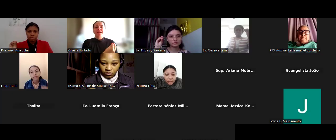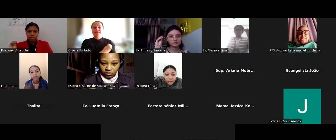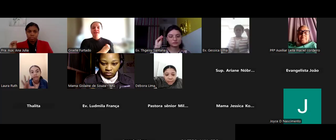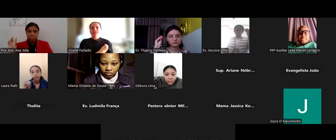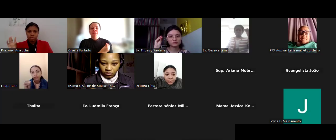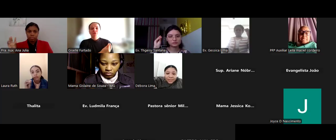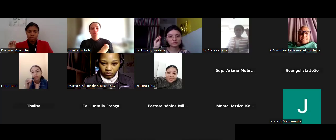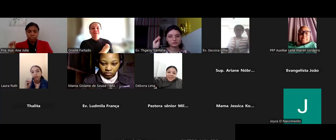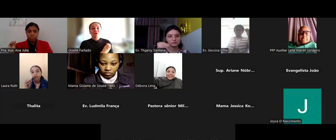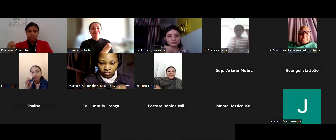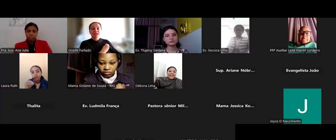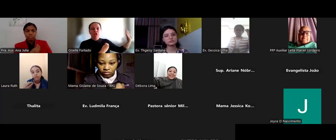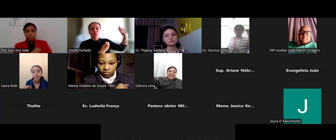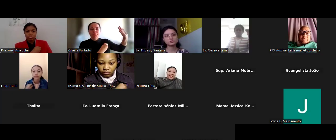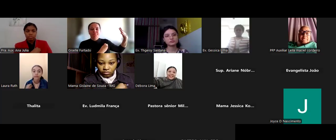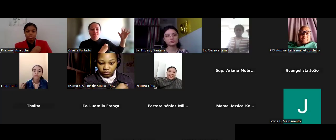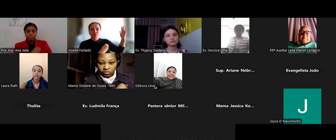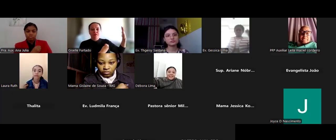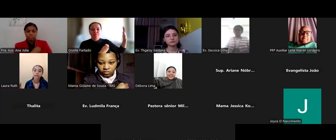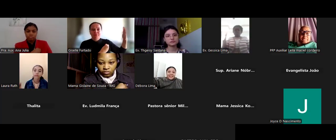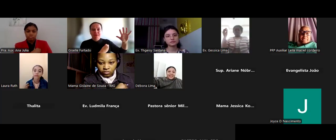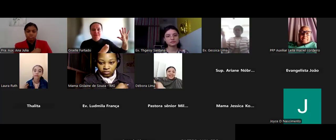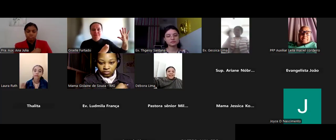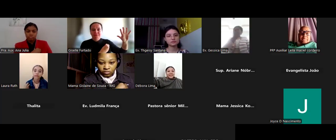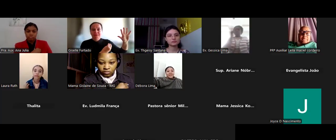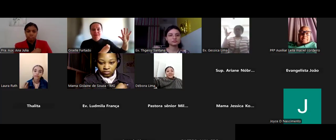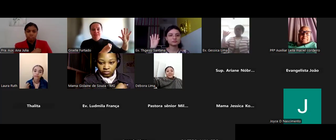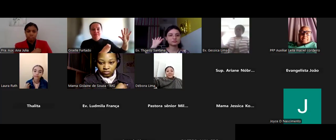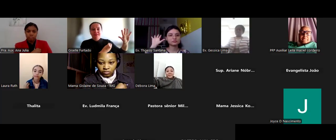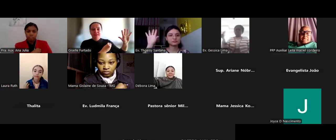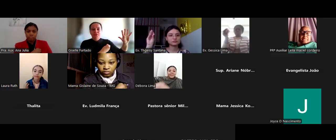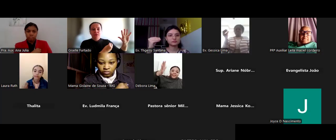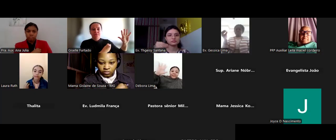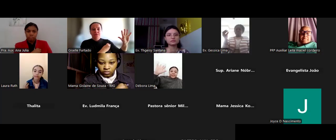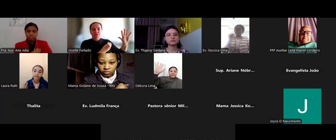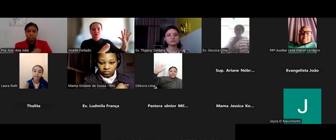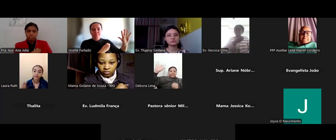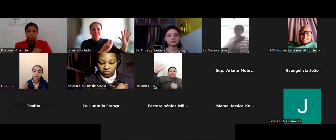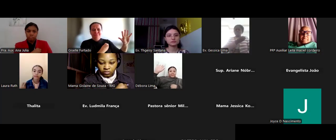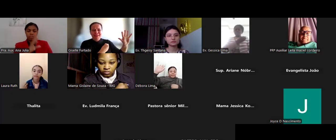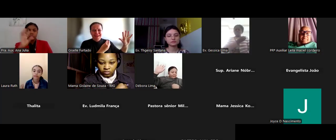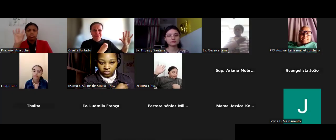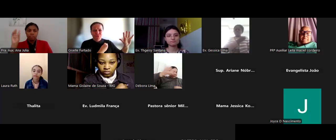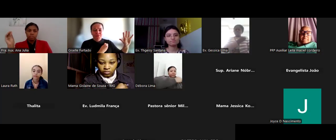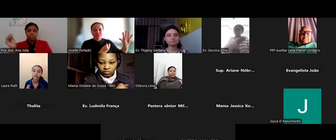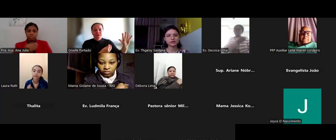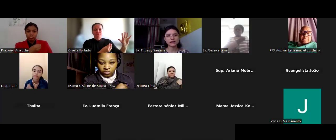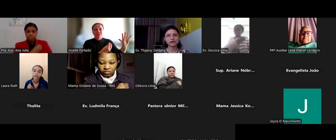bater aqui do lado esquerdo, ó, a mão da minha aliança. Você vai bater aqui do lado esquerdo, ó. Pecado. E você vai